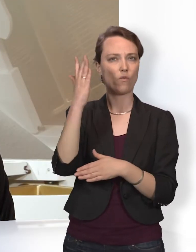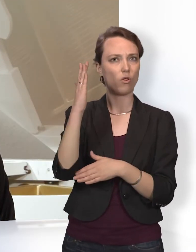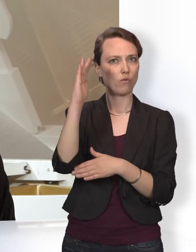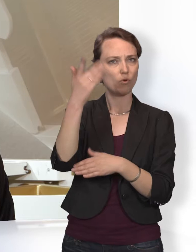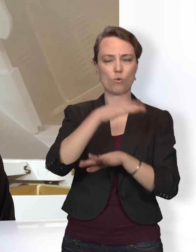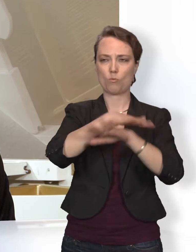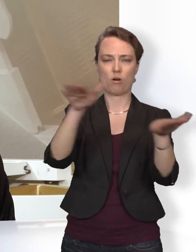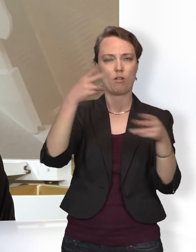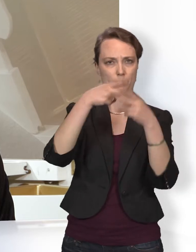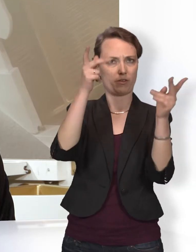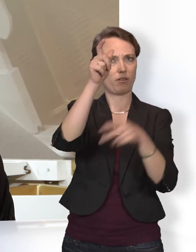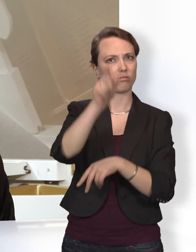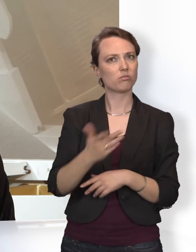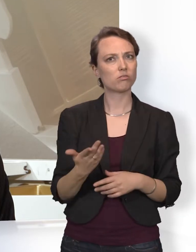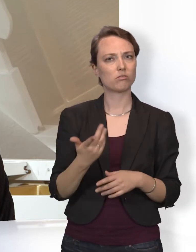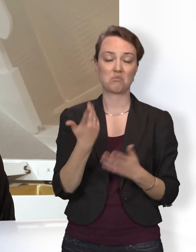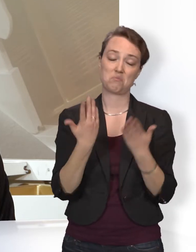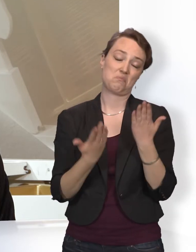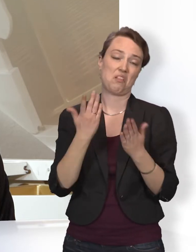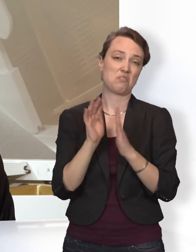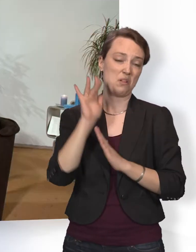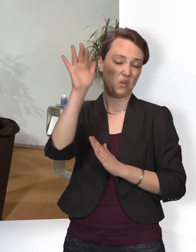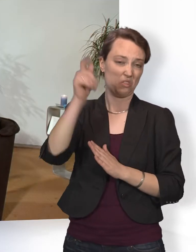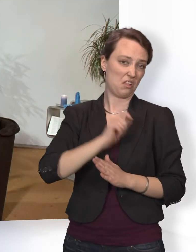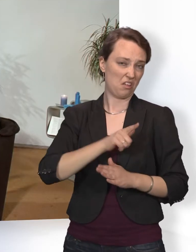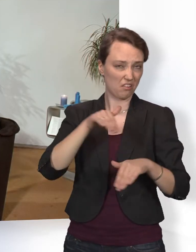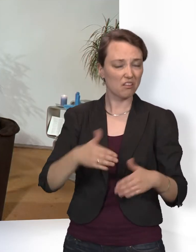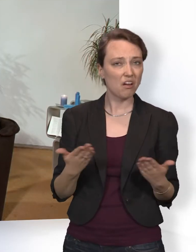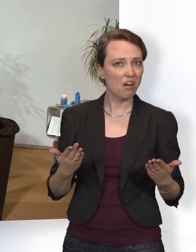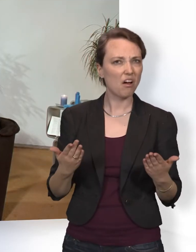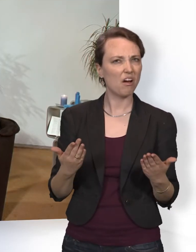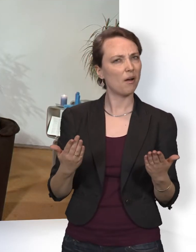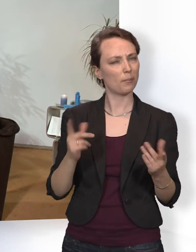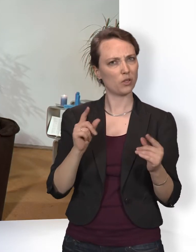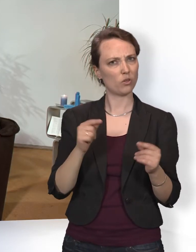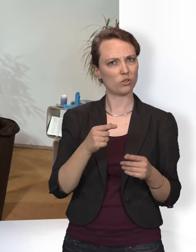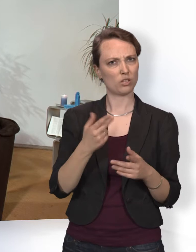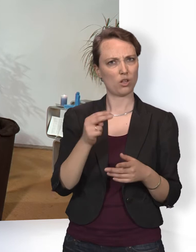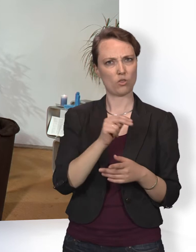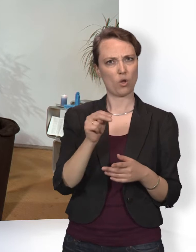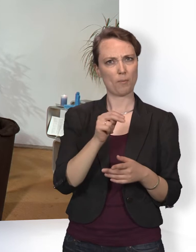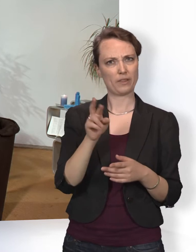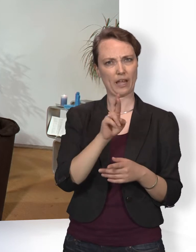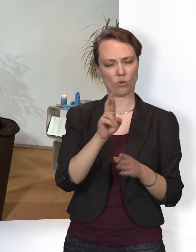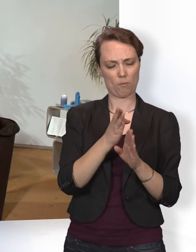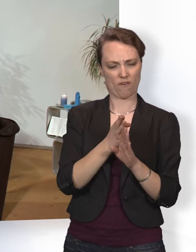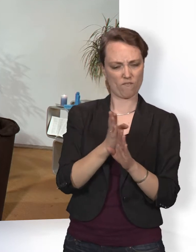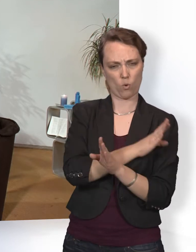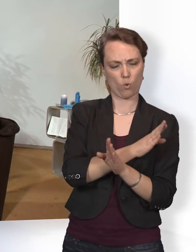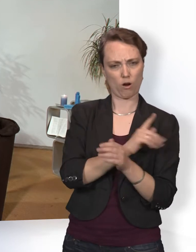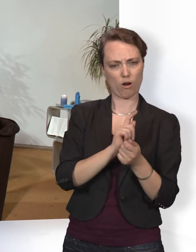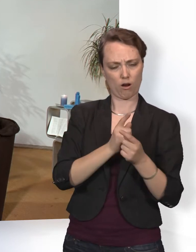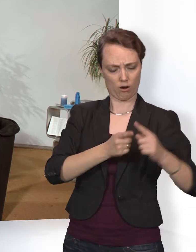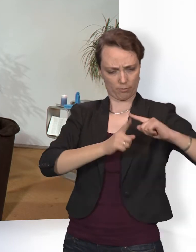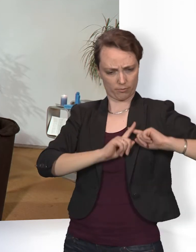sind überall bekannt auch, Millionär vermutlich. Das heißt, es gibt so einen Norman Rentrop vor der Bekehrung